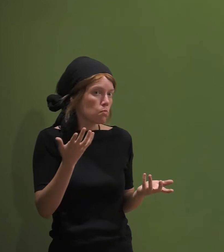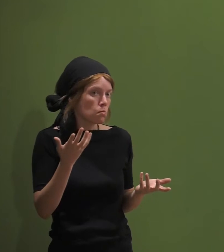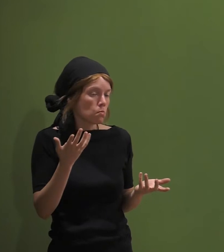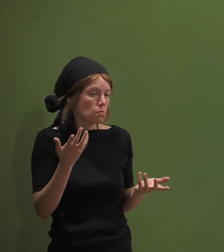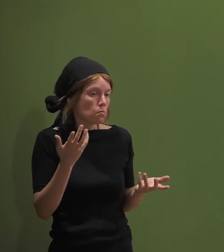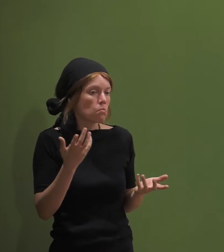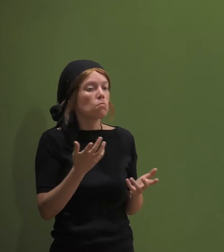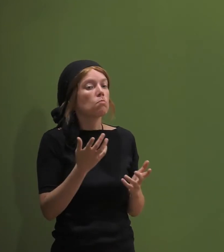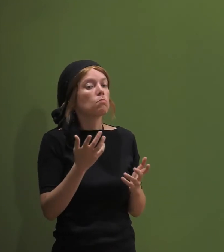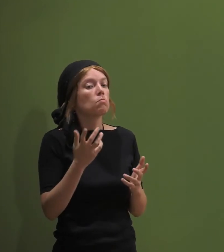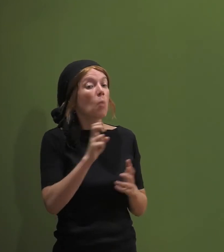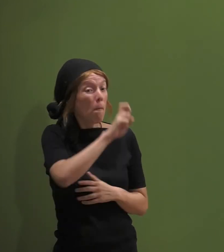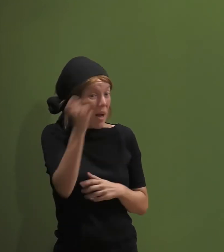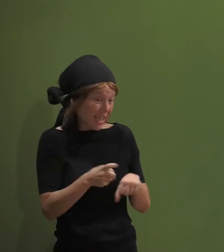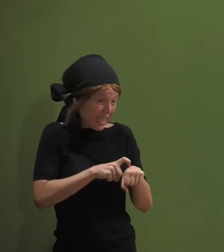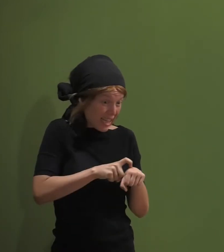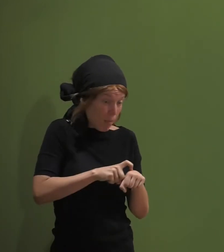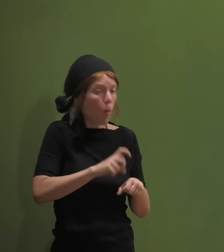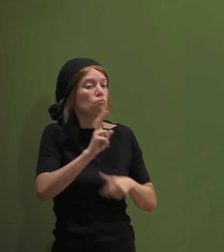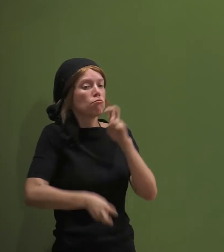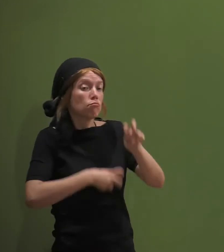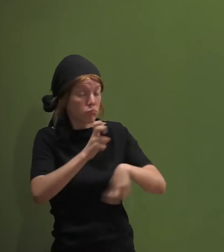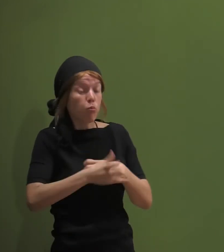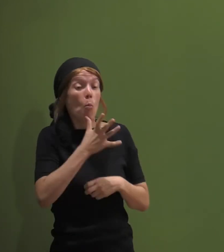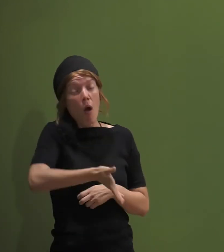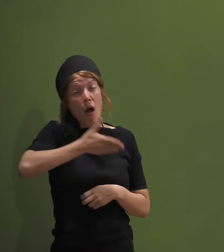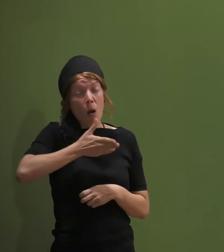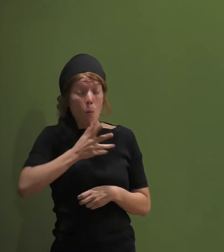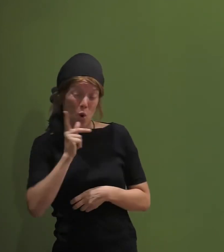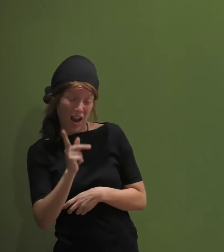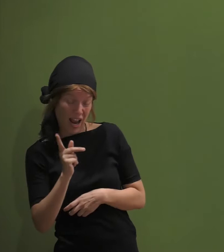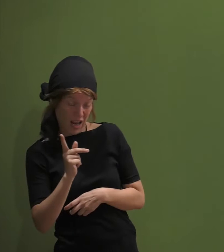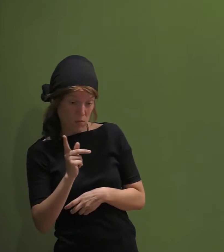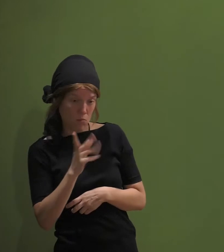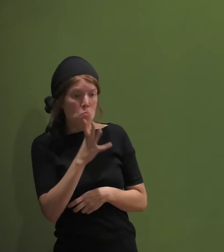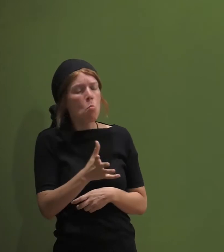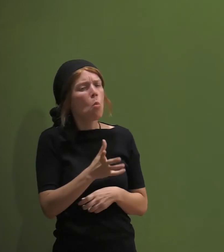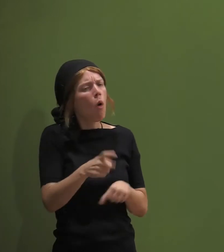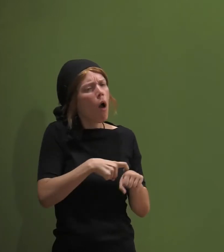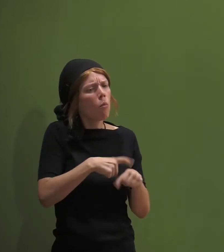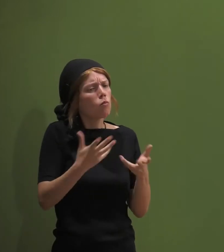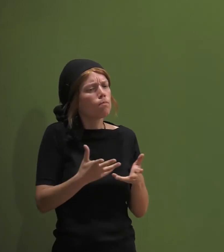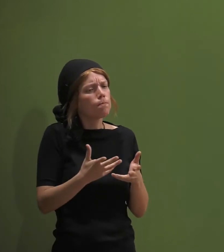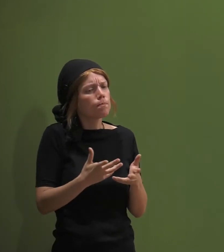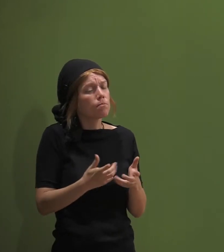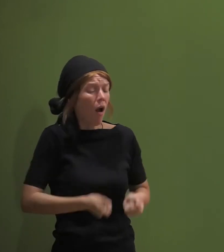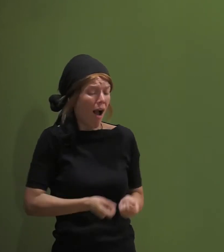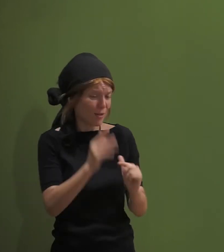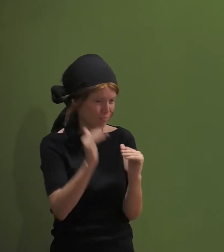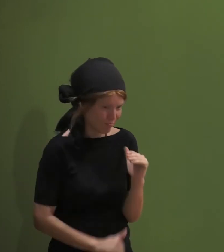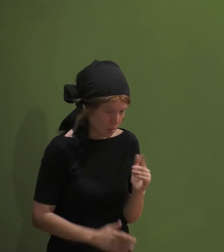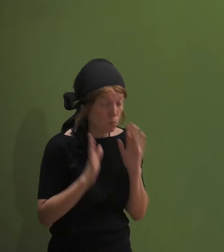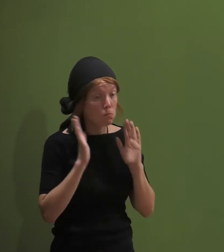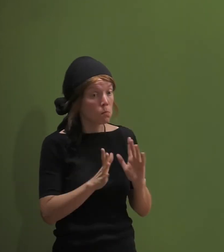primen variedades más productivas, aunque tengan un mayor consumo de agua por kilo producido, debido, entre otros aspectos, al bajo coste imputado al agua, que